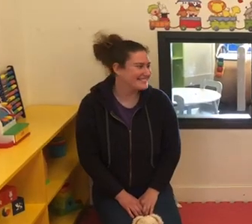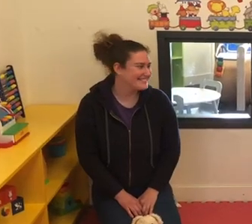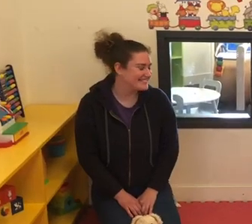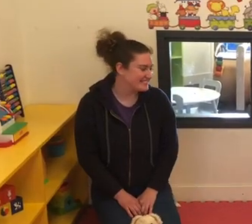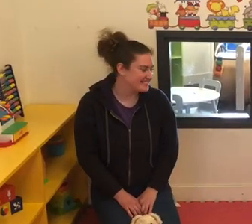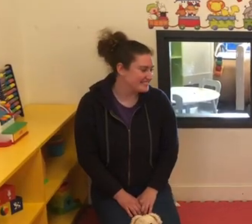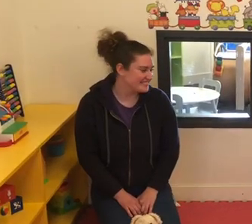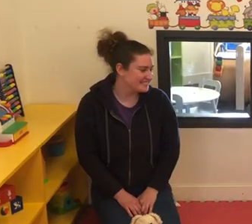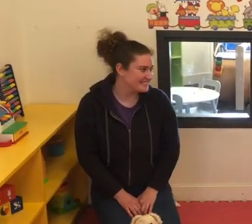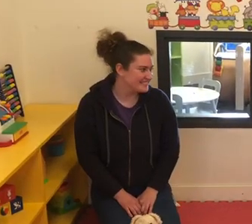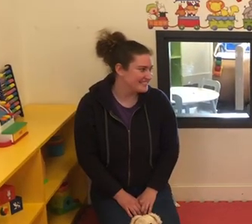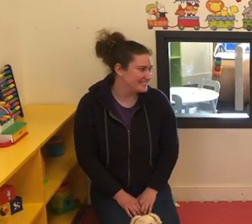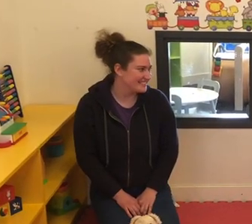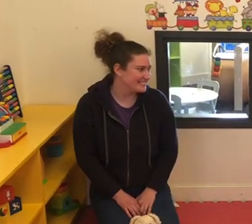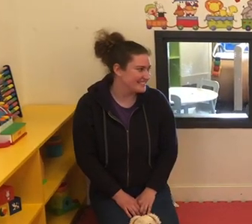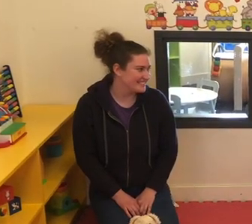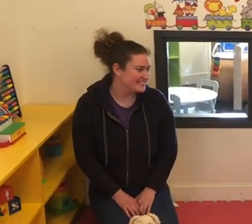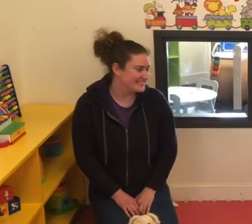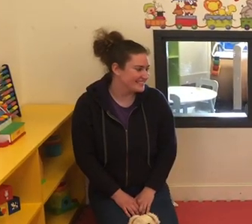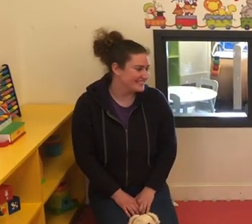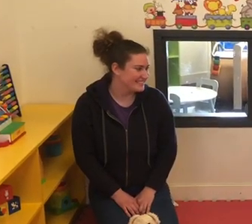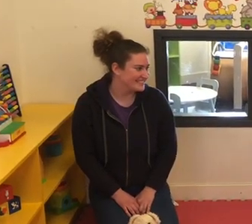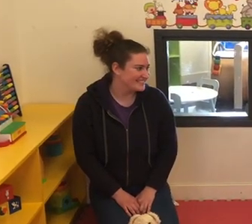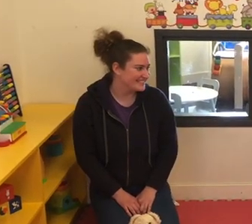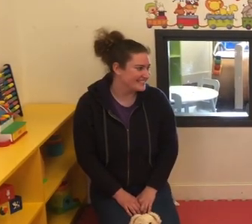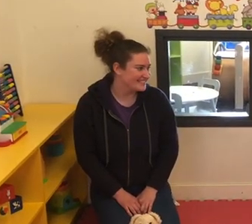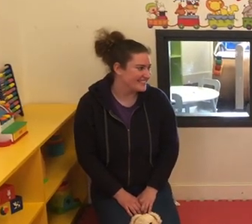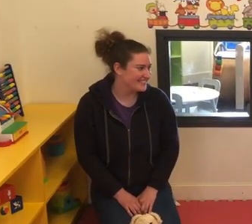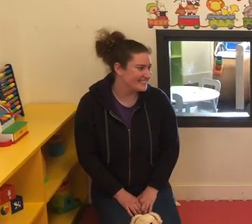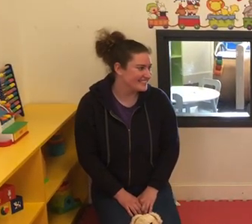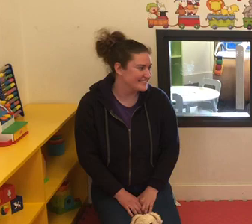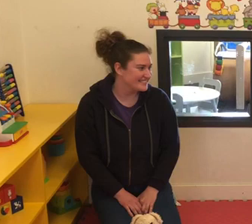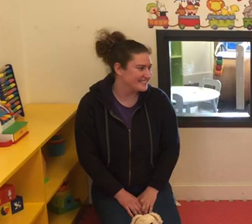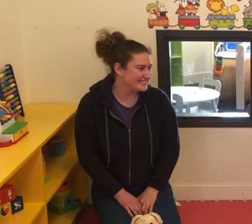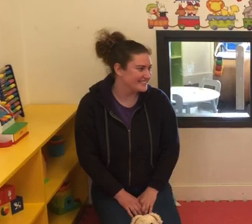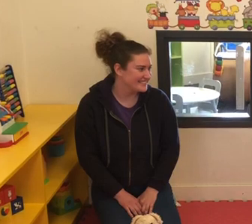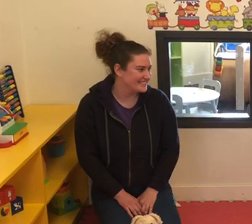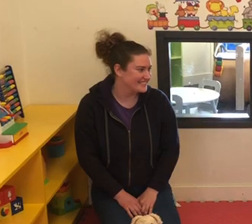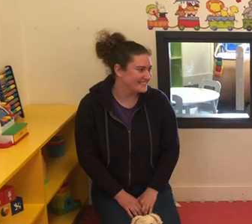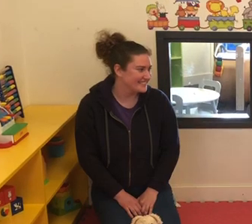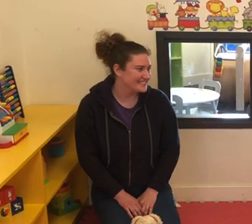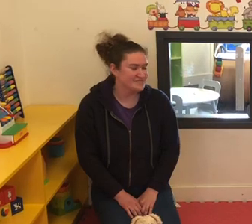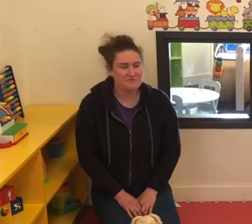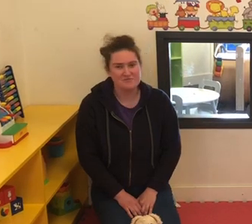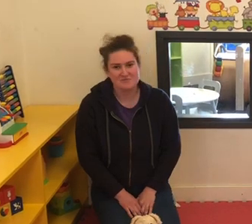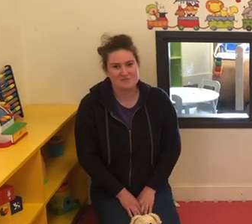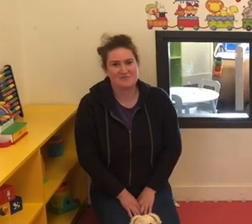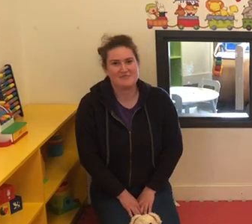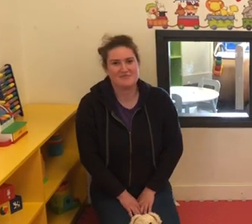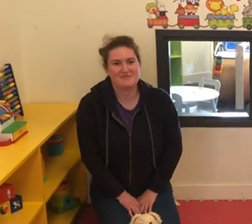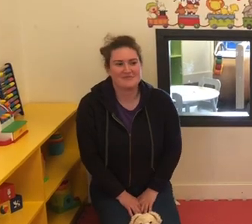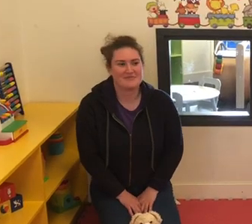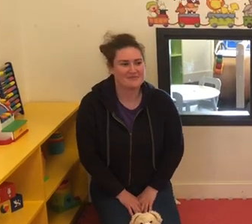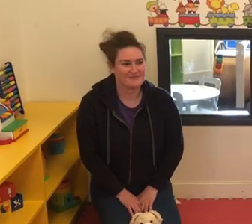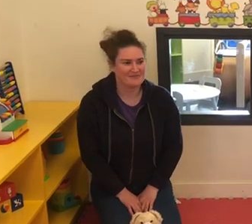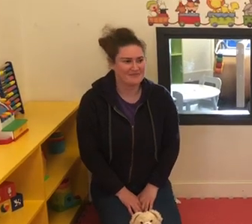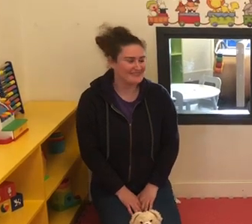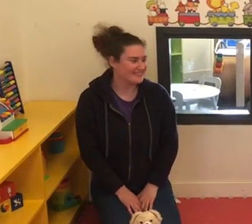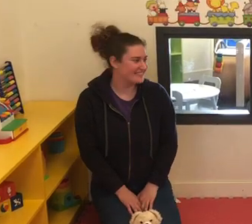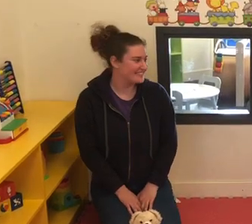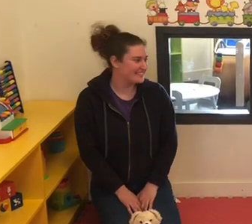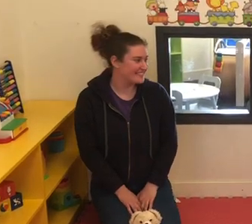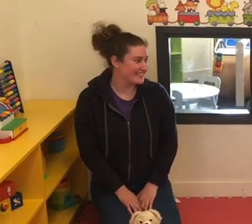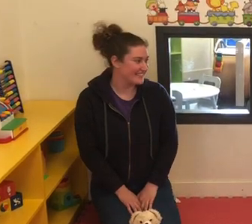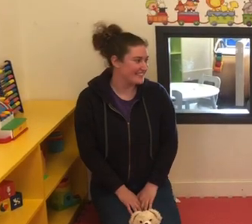Dag lieve kindjes, wij missen jullie heel erg en Puk mist jullie ook. Dus we hadden bedacht om een leuk liedje met jullie te gaan